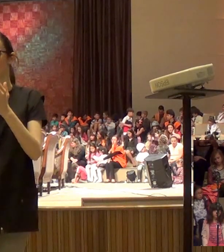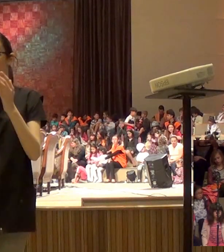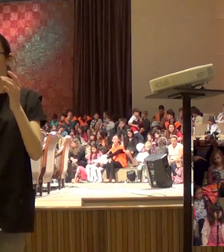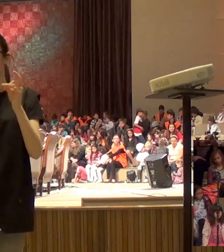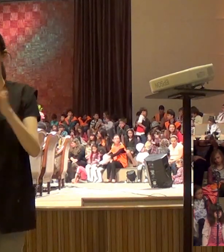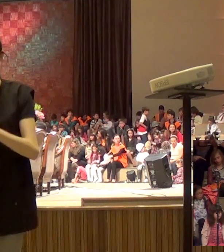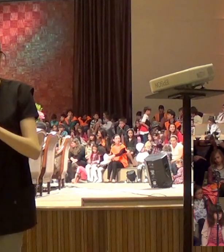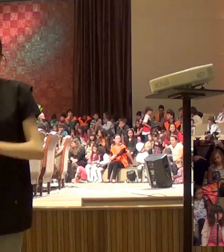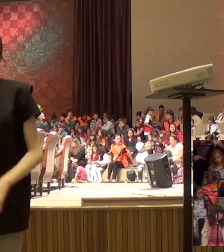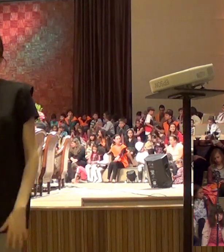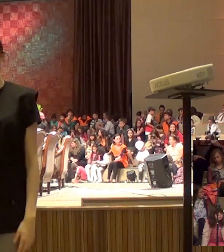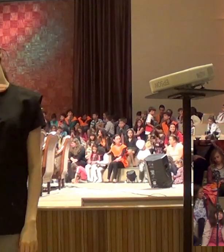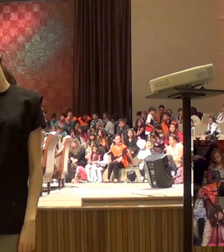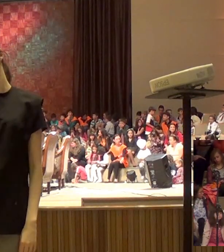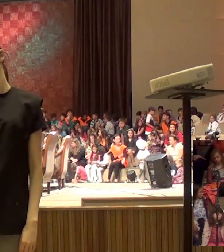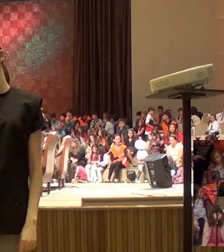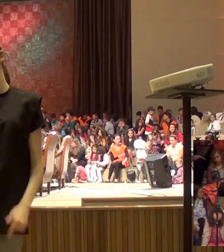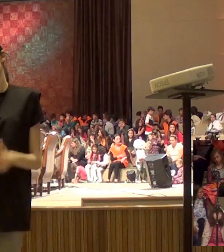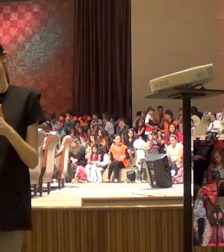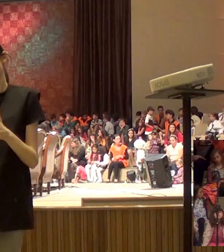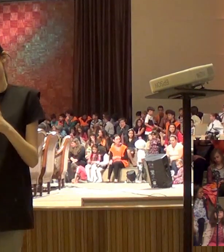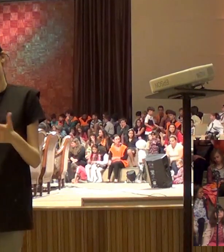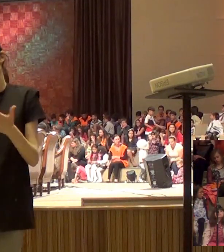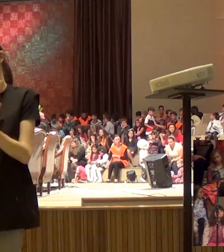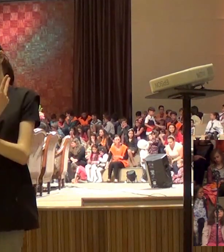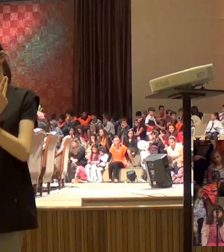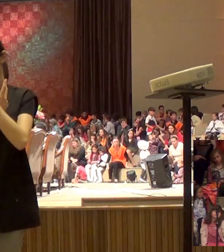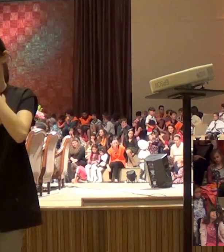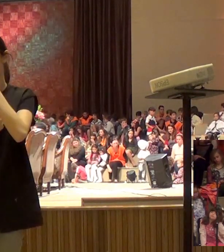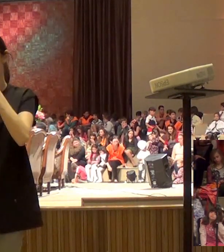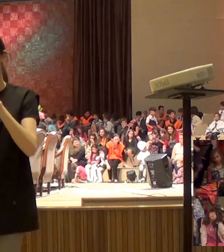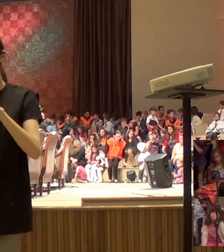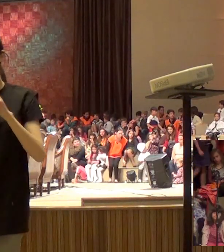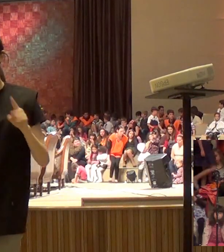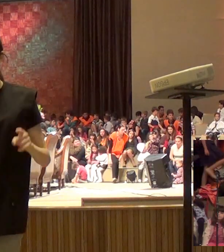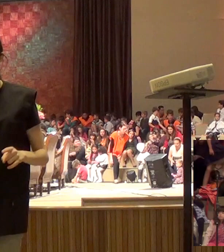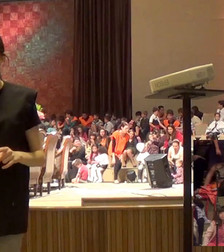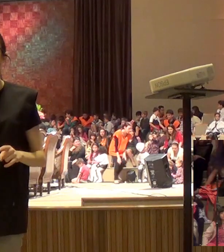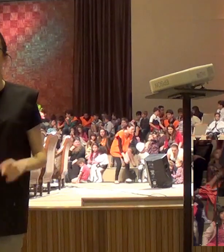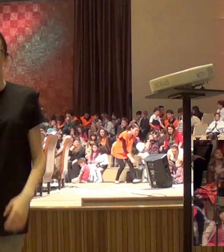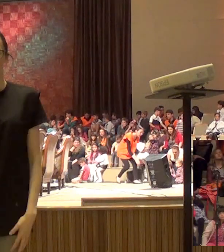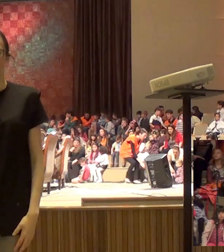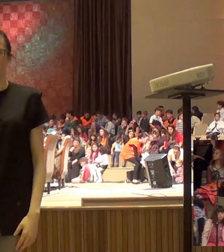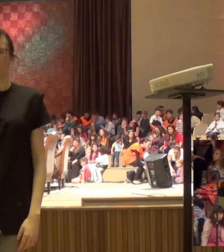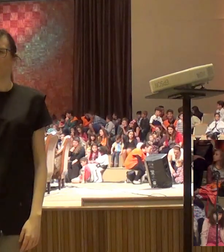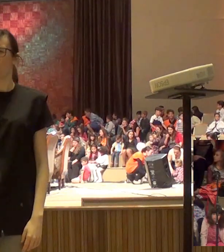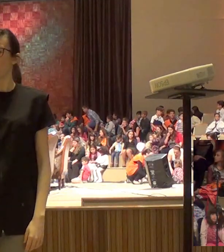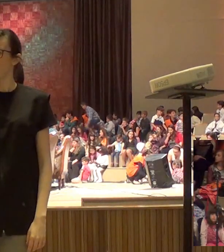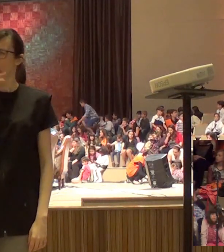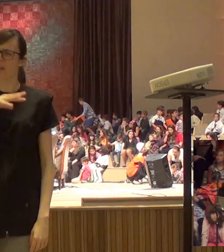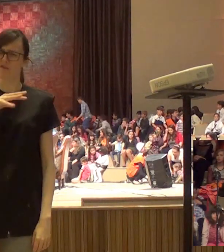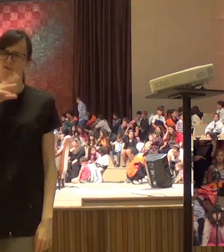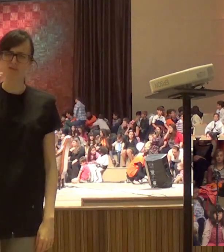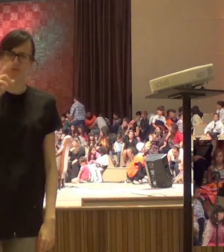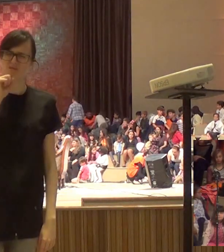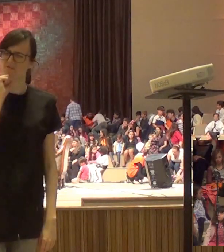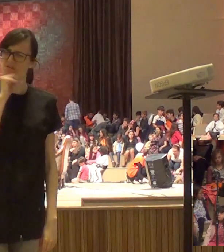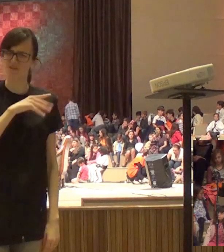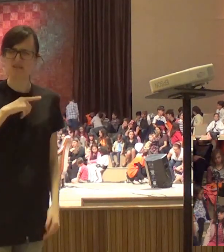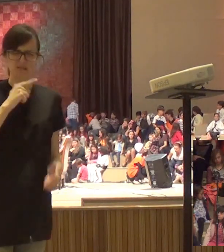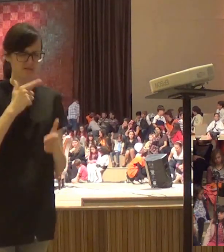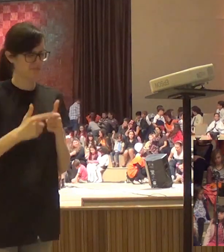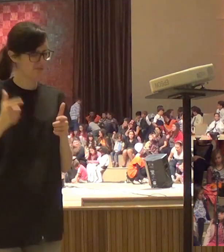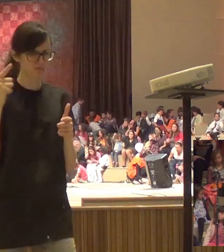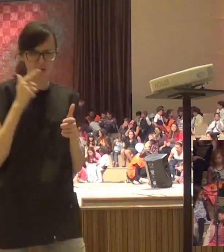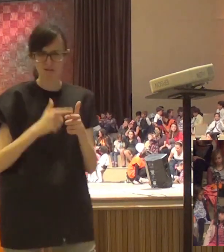com a morte de Absalão, seu filho. Então, essa história me mostra pelo lado negativo que quando esse gap vai